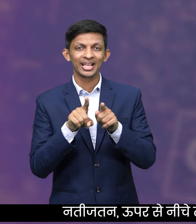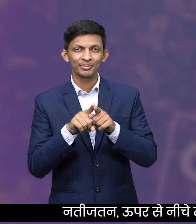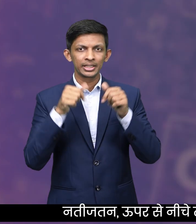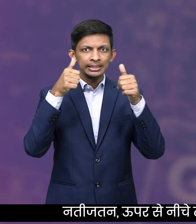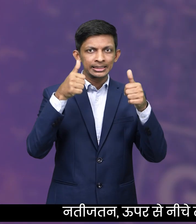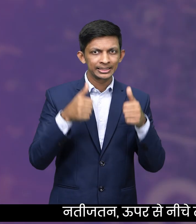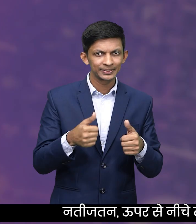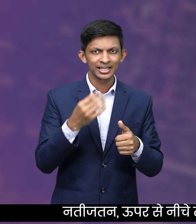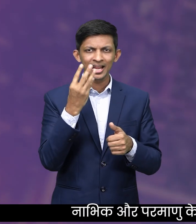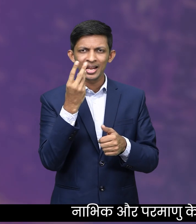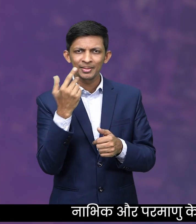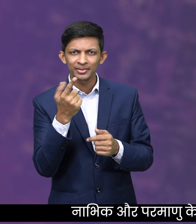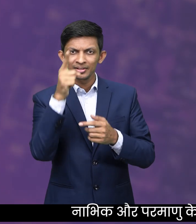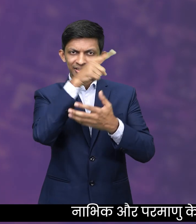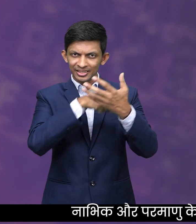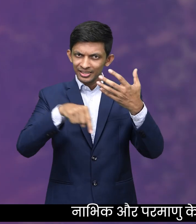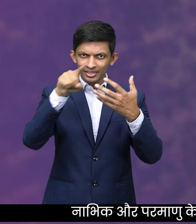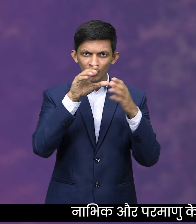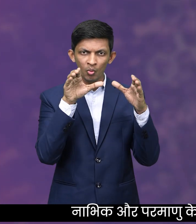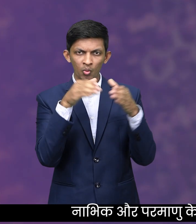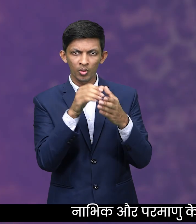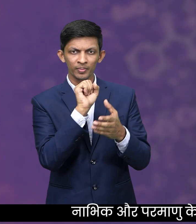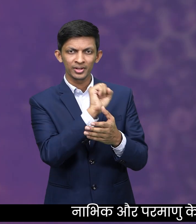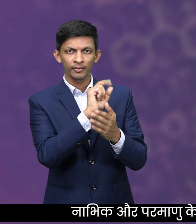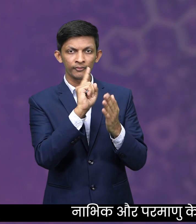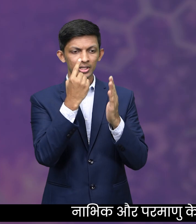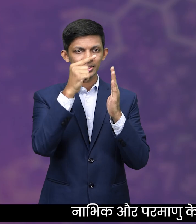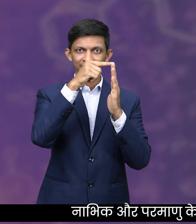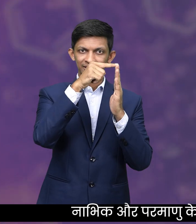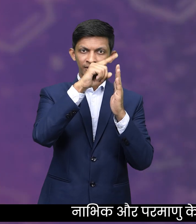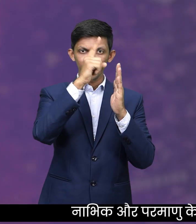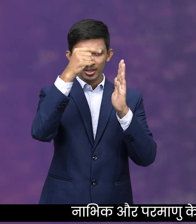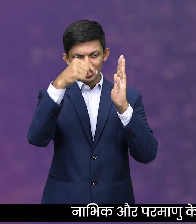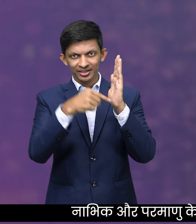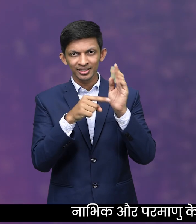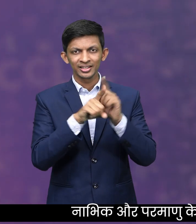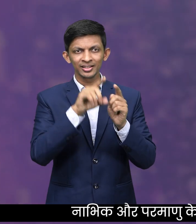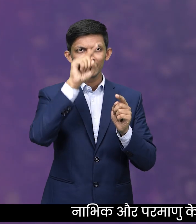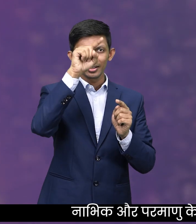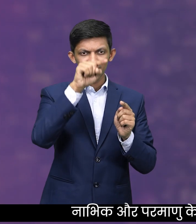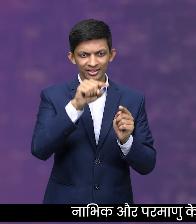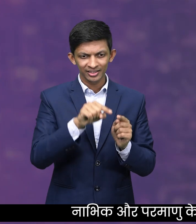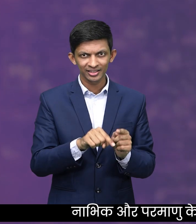है। नाभिक और परमाणु के बाहरी आवरण के बीच की दूरी बढ़ जाती